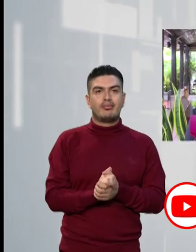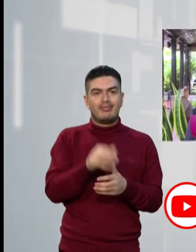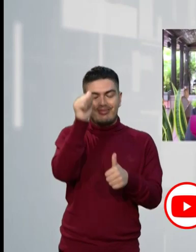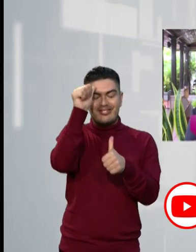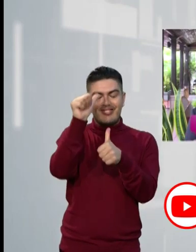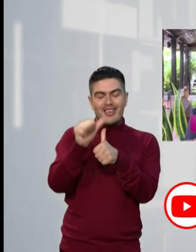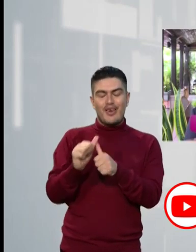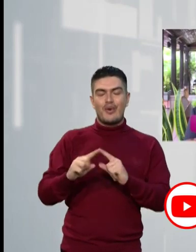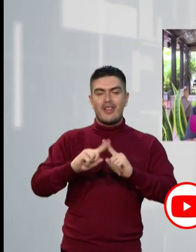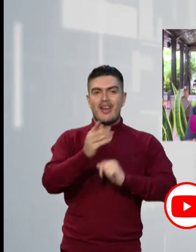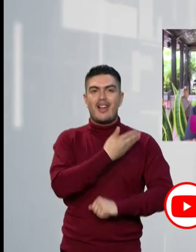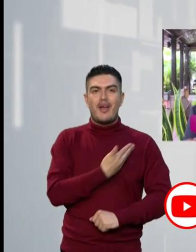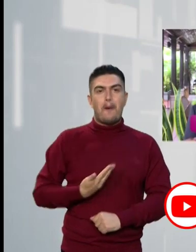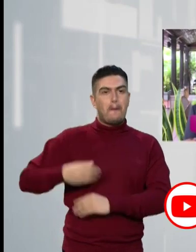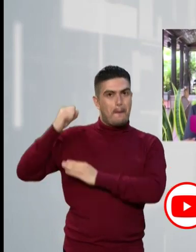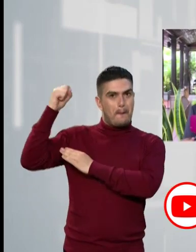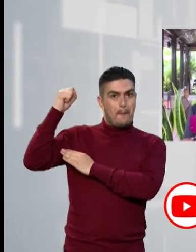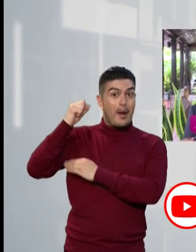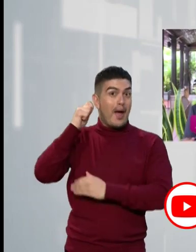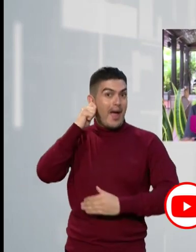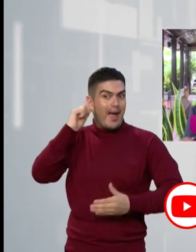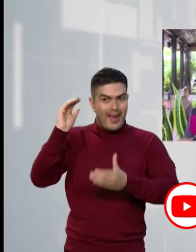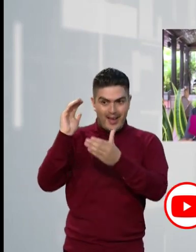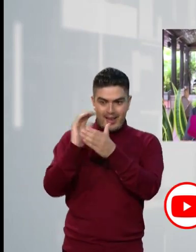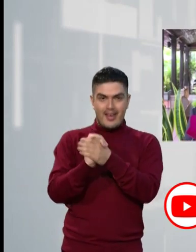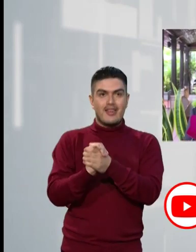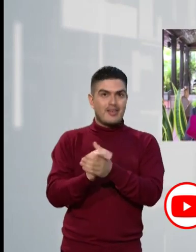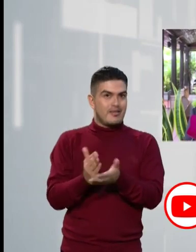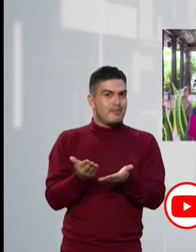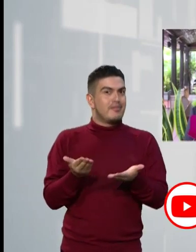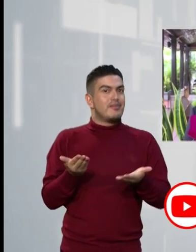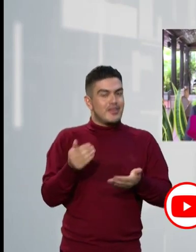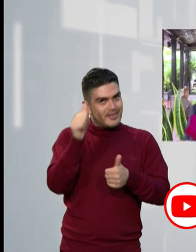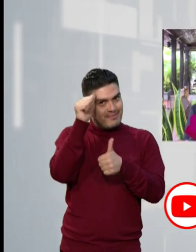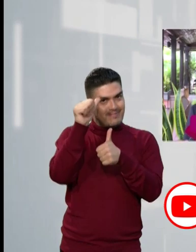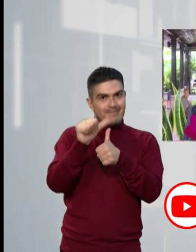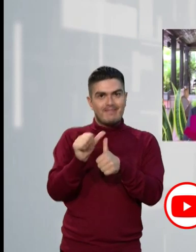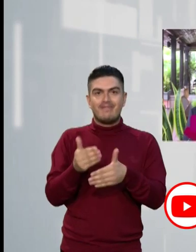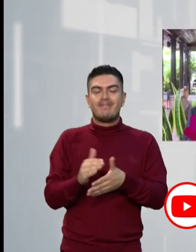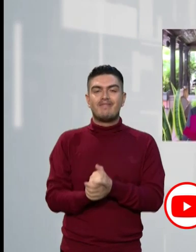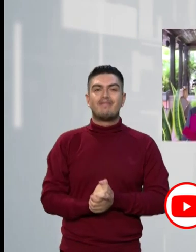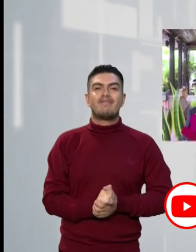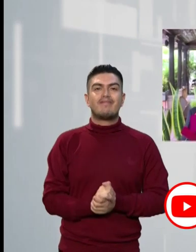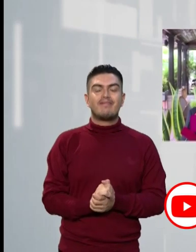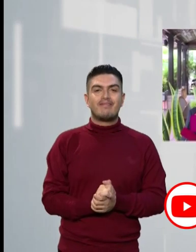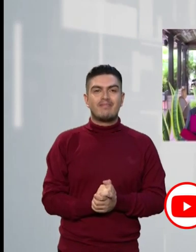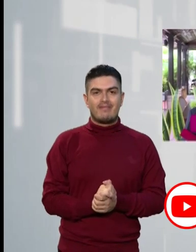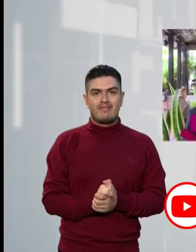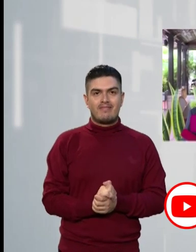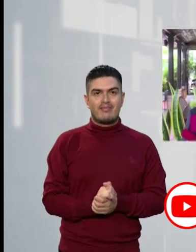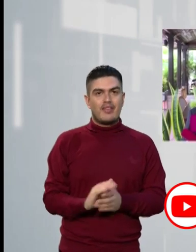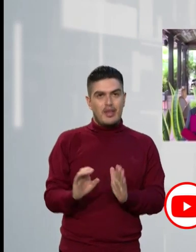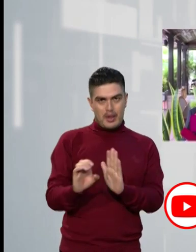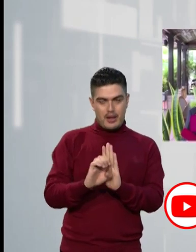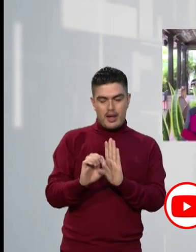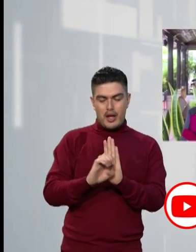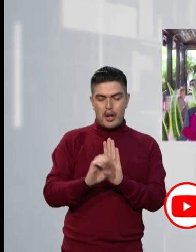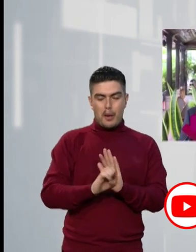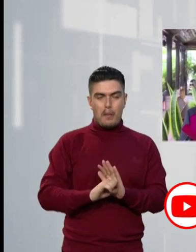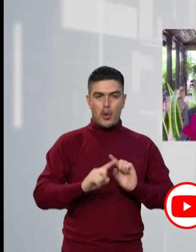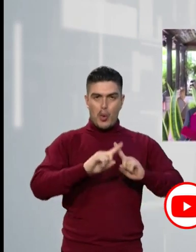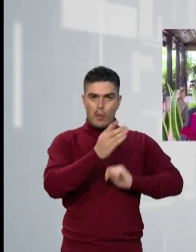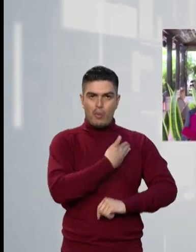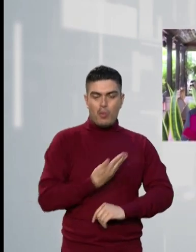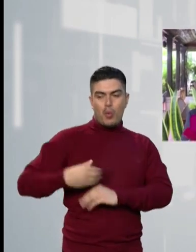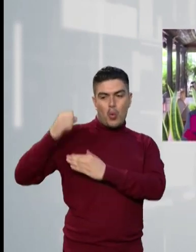funcionaria de este actual gobierno y y díganme ustedes las personas que me ven y me escuchan Cómo Una persona puede colocar a su esposa en un alto puesto Si